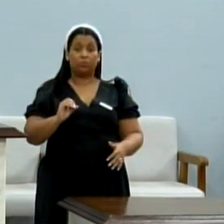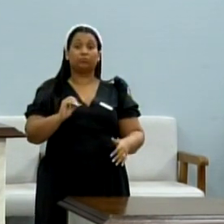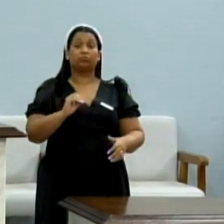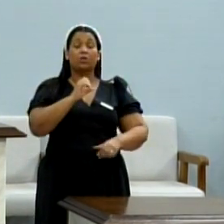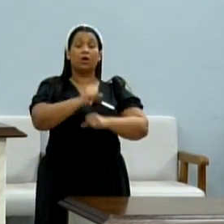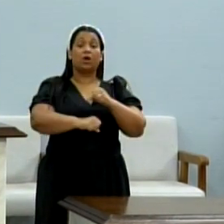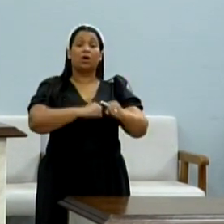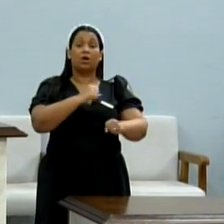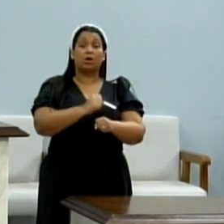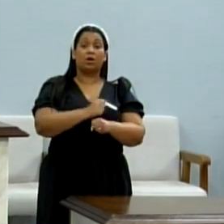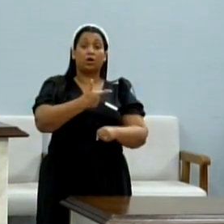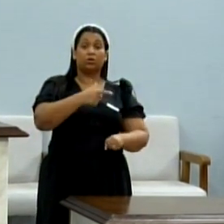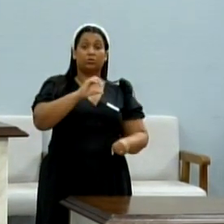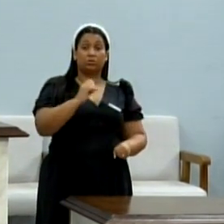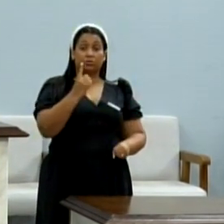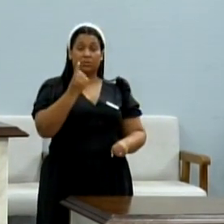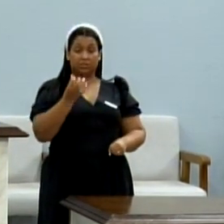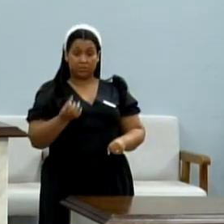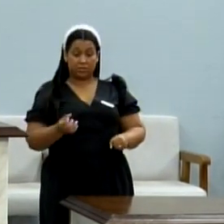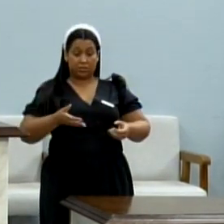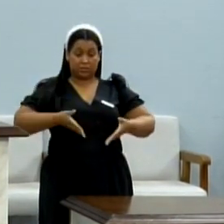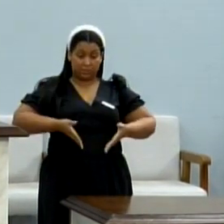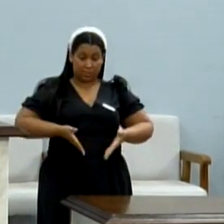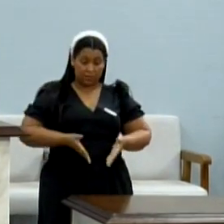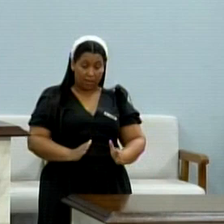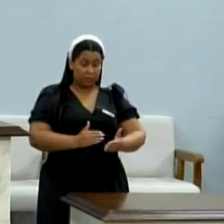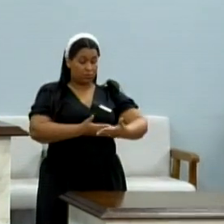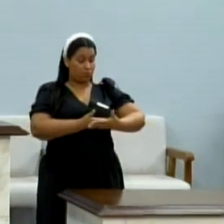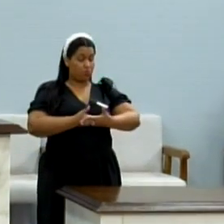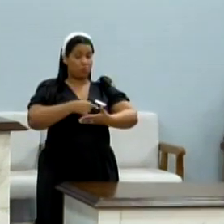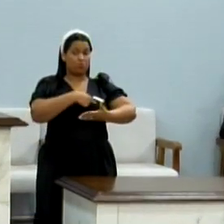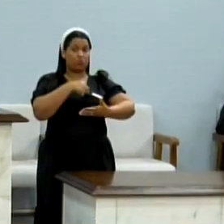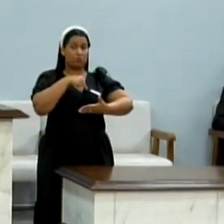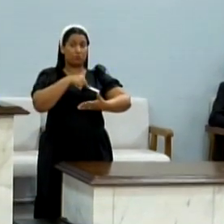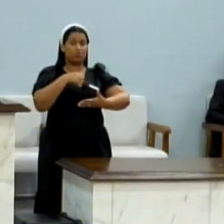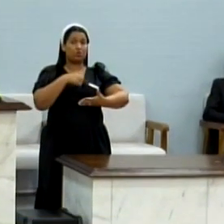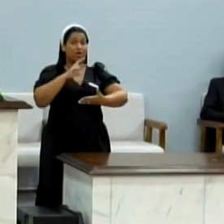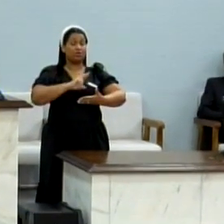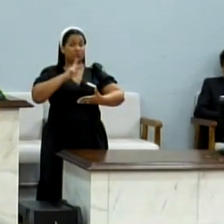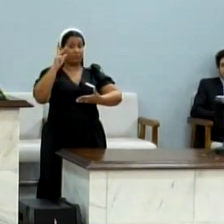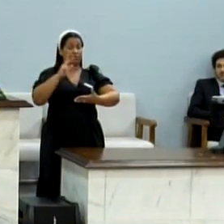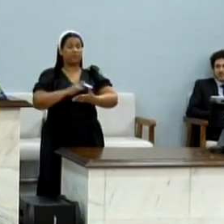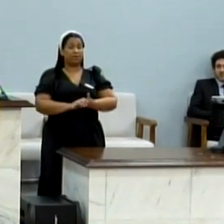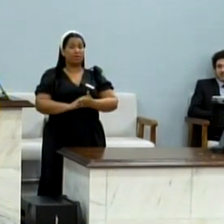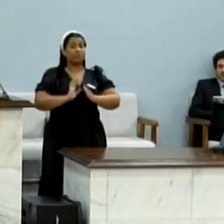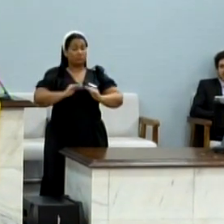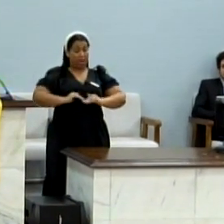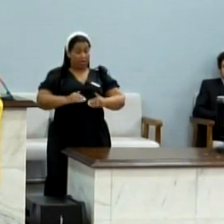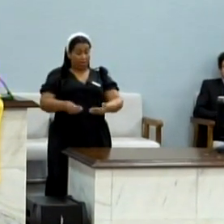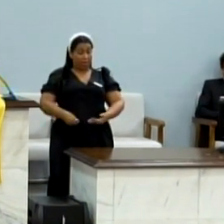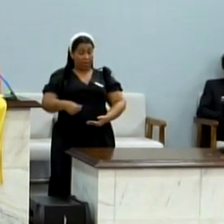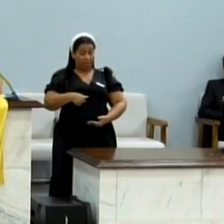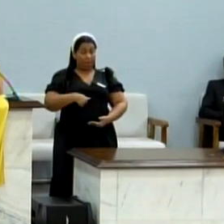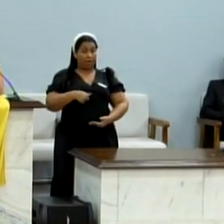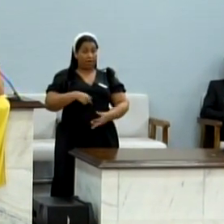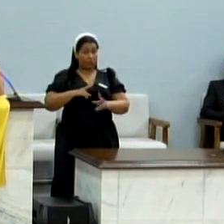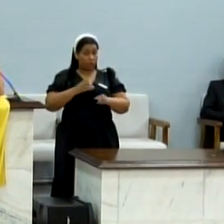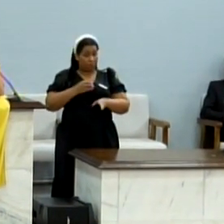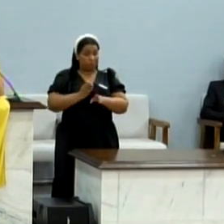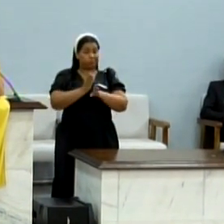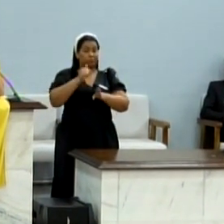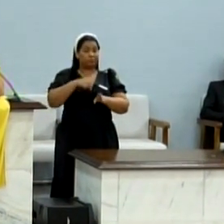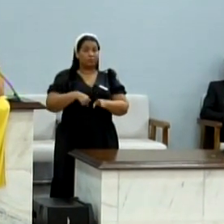tive um filho que nasceu numa condição um pouco diferente. Já no pré-natal apareceu essa condição. Ele tinha uma condição